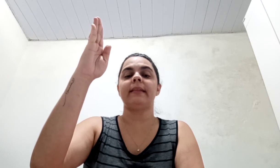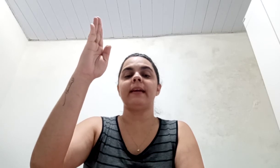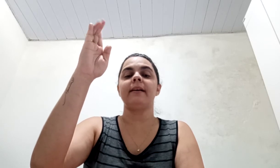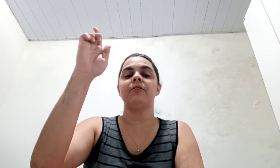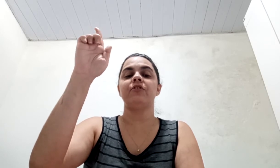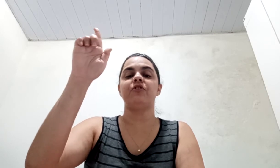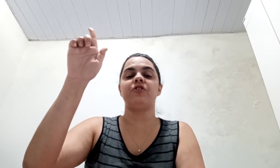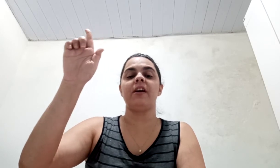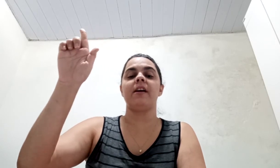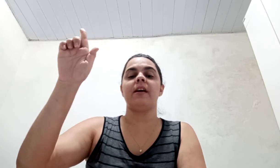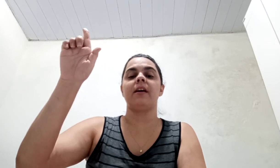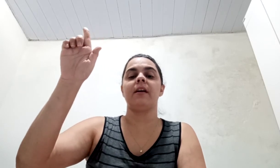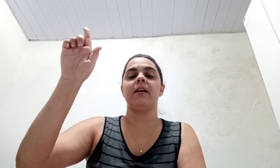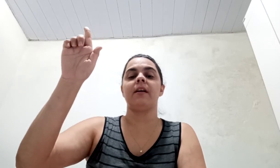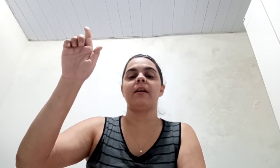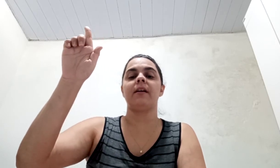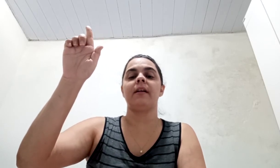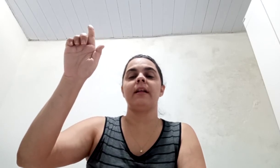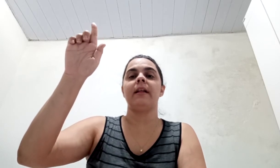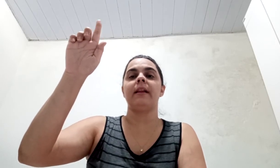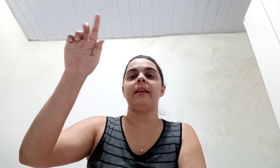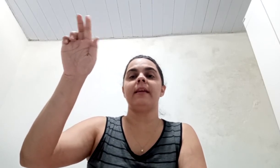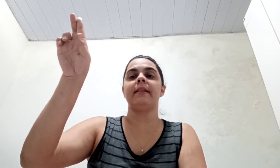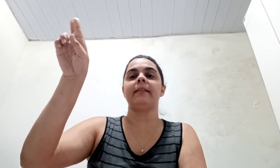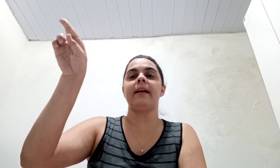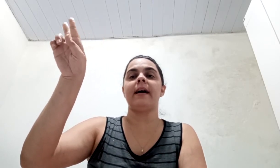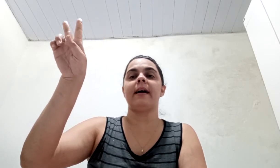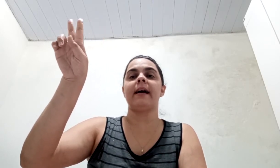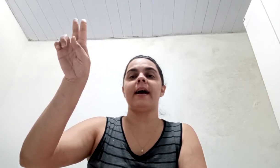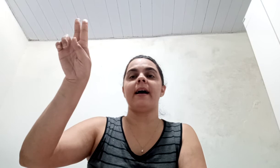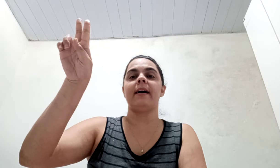letra G, letra H,